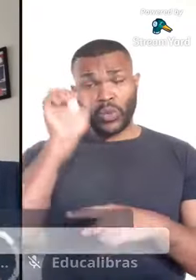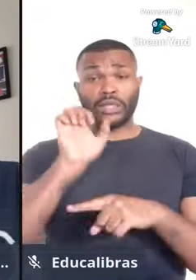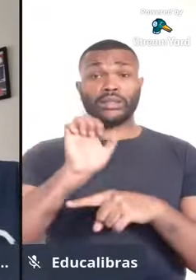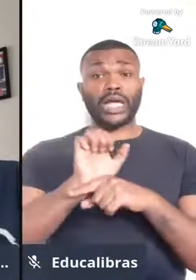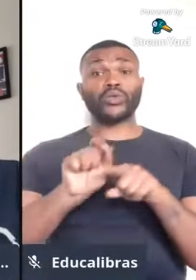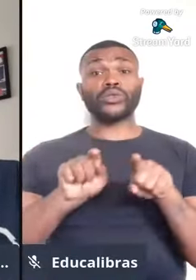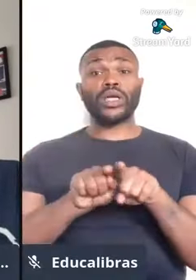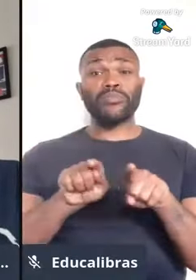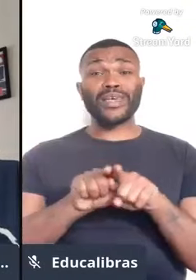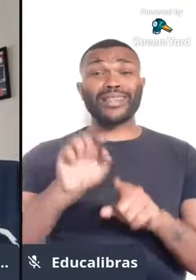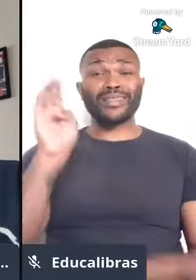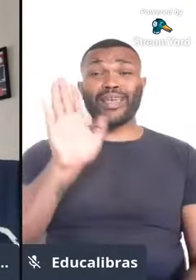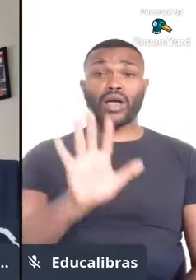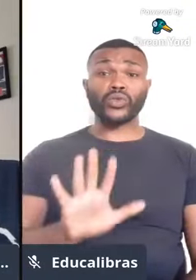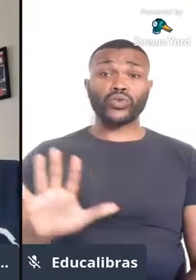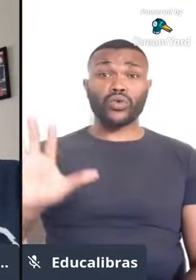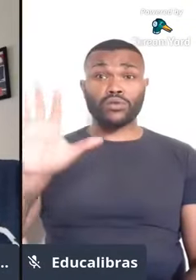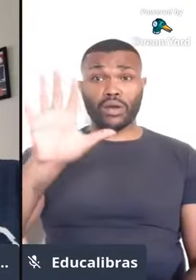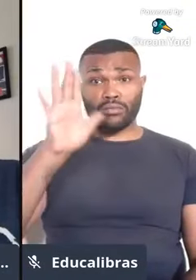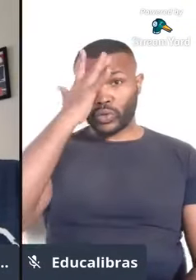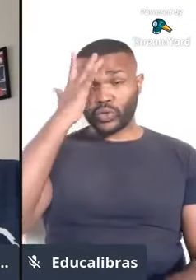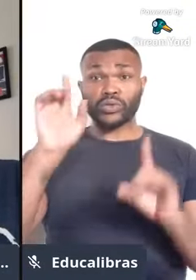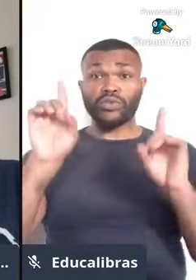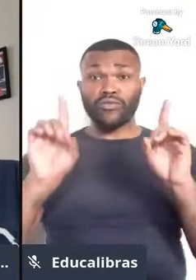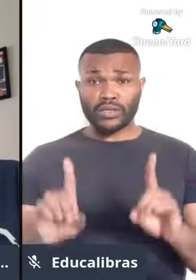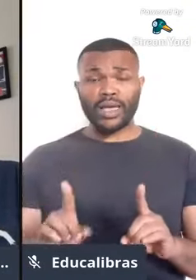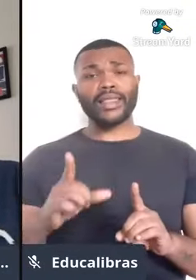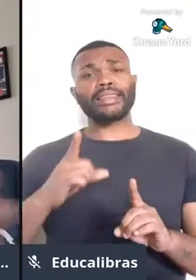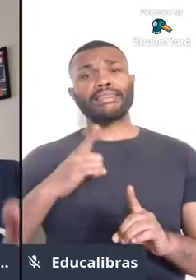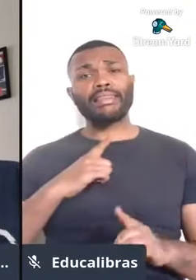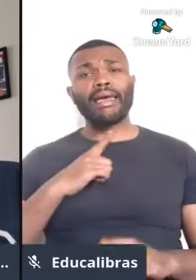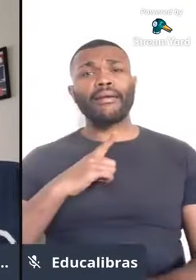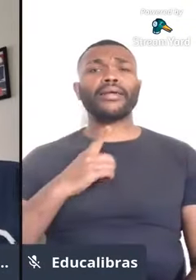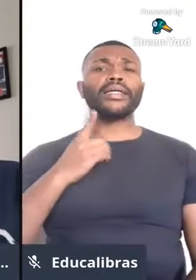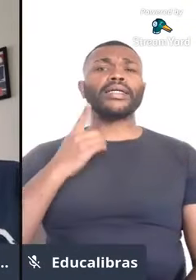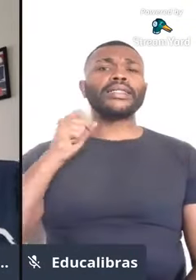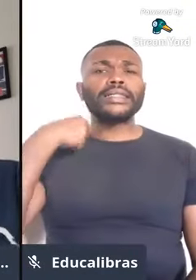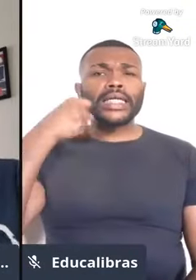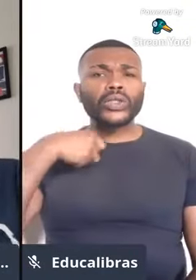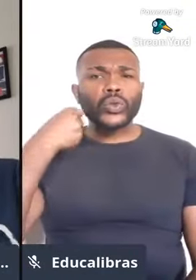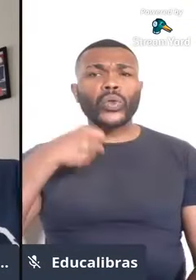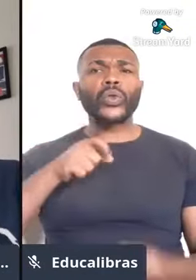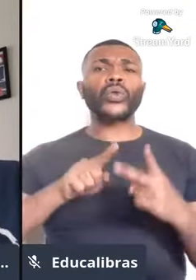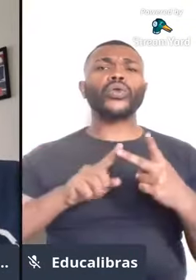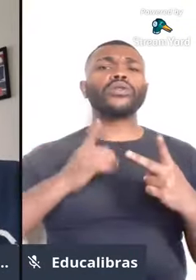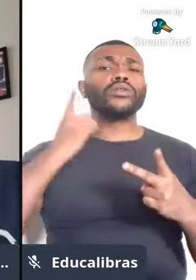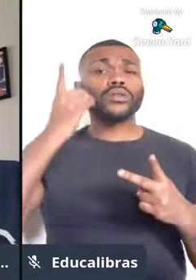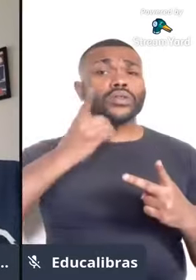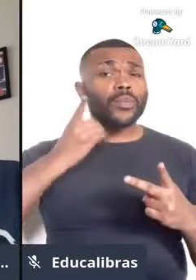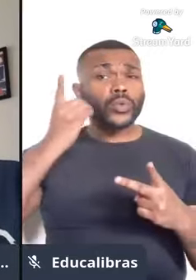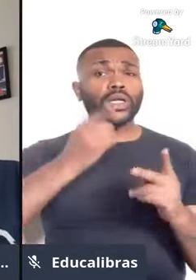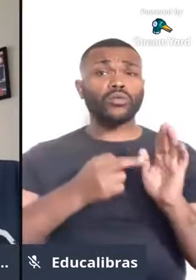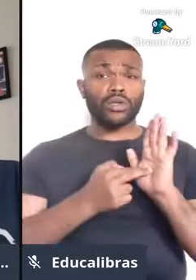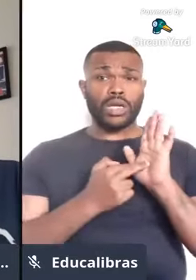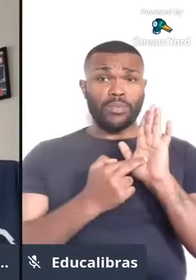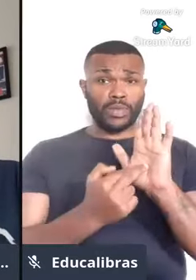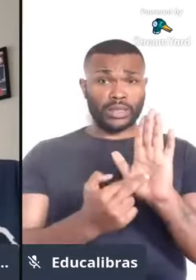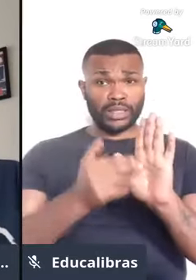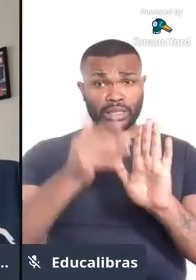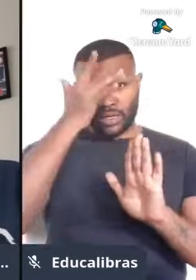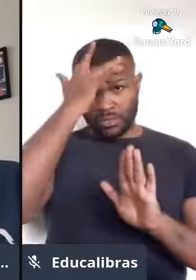deficiência, assim como existem parlamentares, senadores e deputados que representam o universo da pessoa com